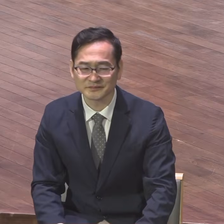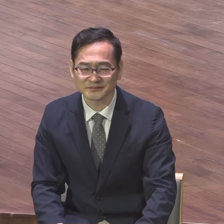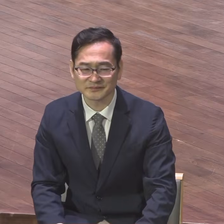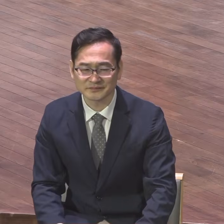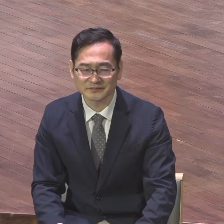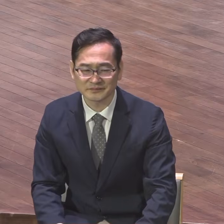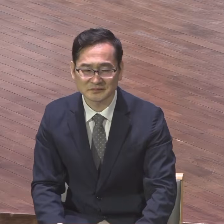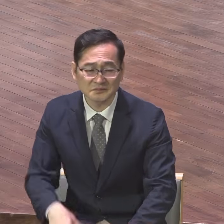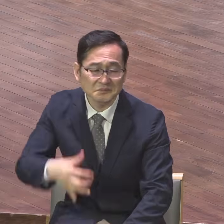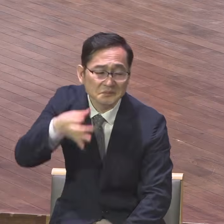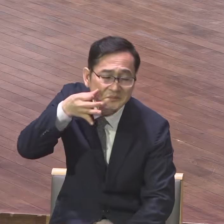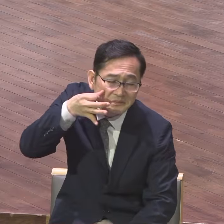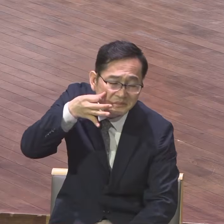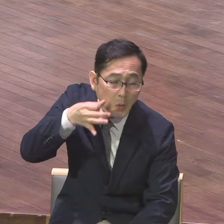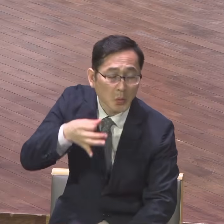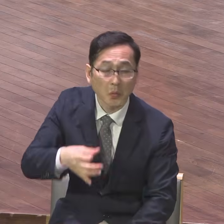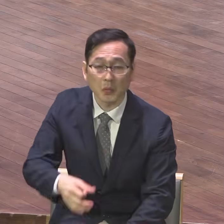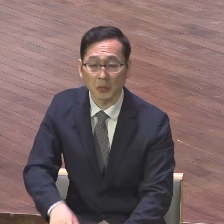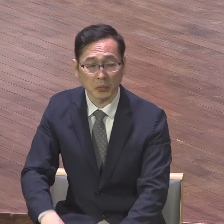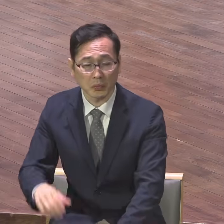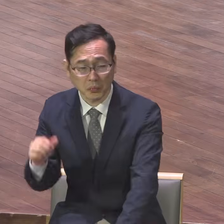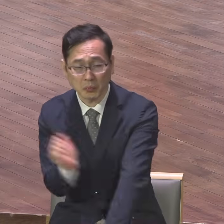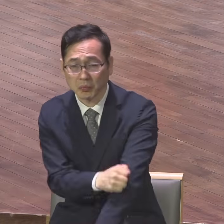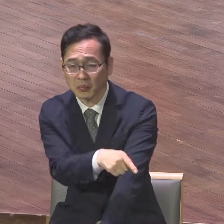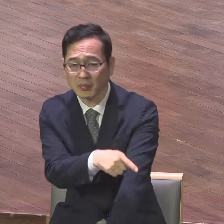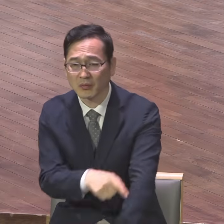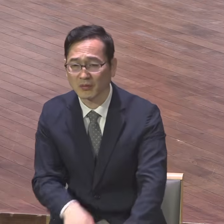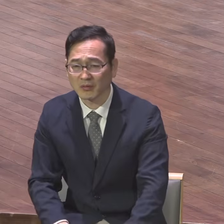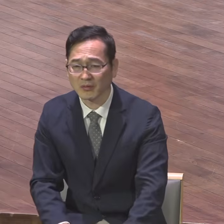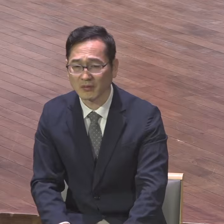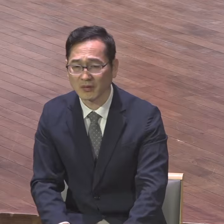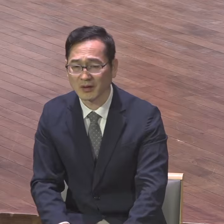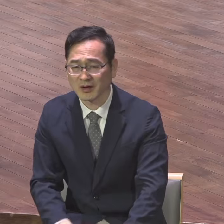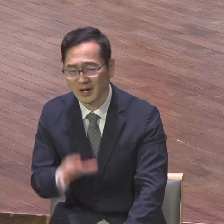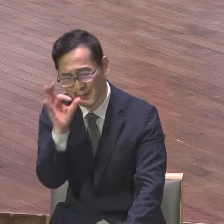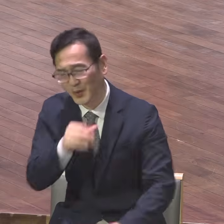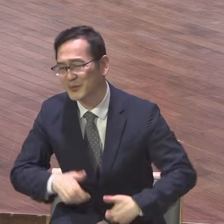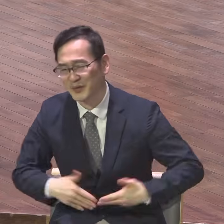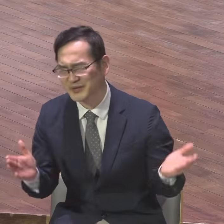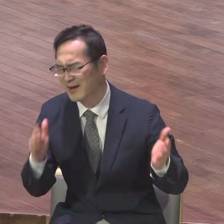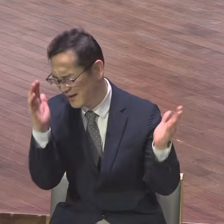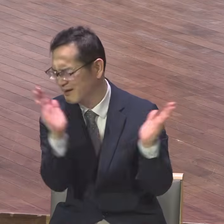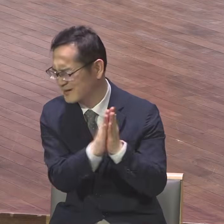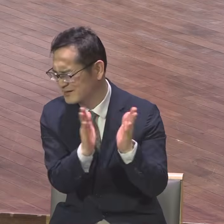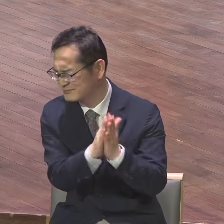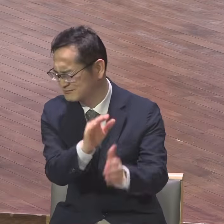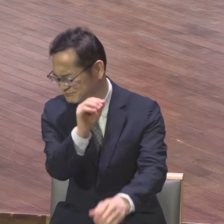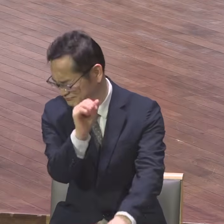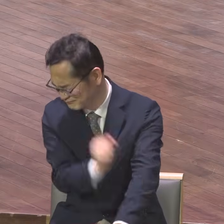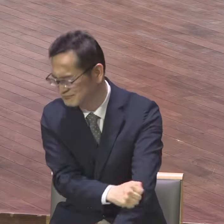간섭할 것도 없고 걱정할 것도 없어. 맡았다 그러면 최선을 다해서 하나님 앞에 하기 때문에